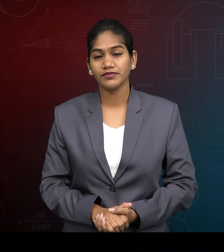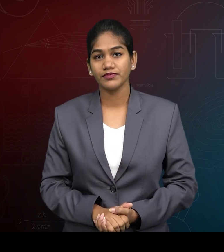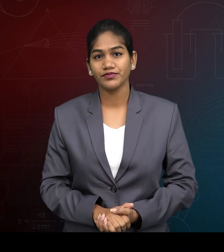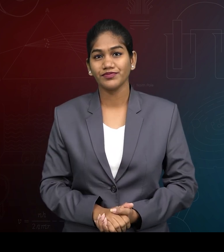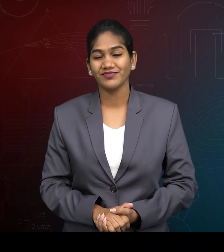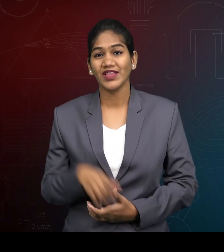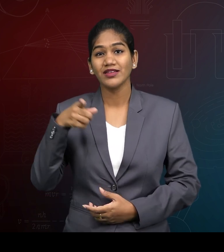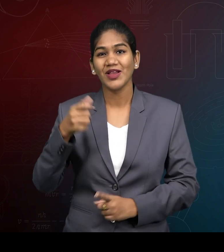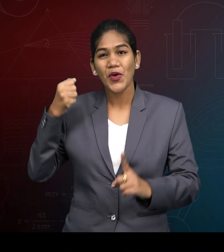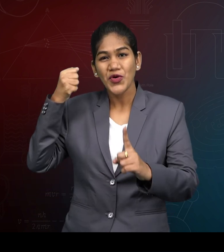ಫೋರ್ಸ್,